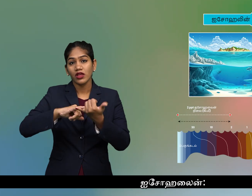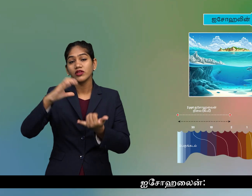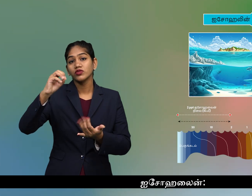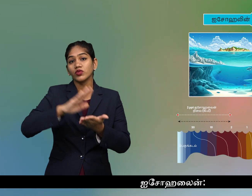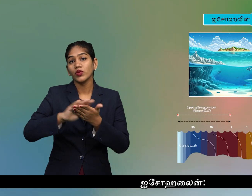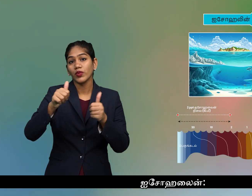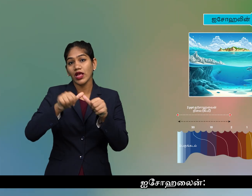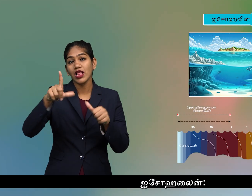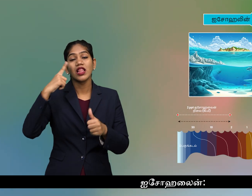ஐசோஹலைன்,